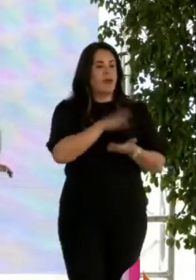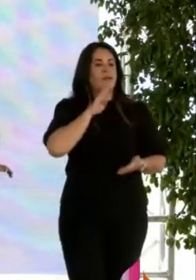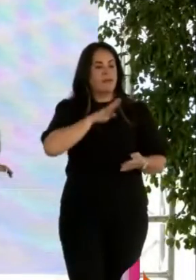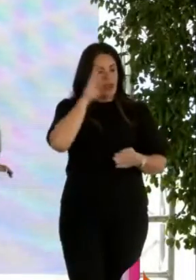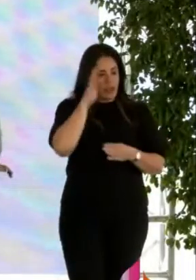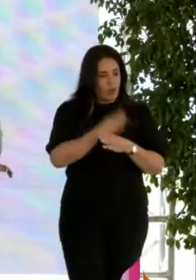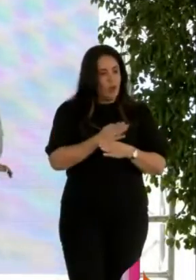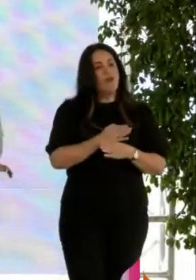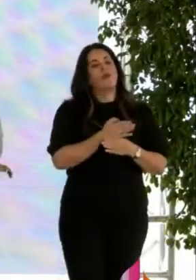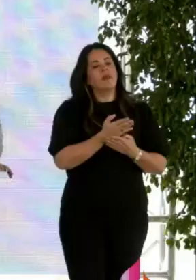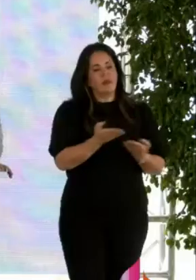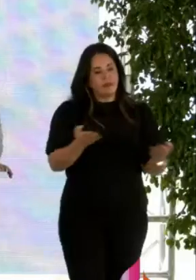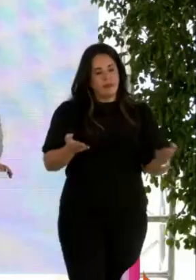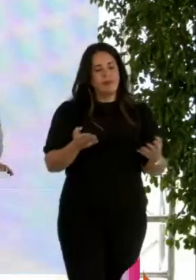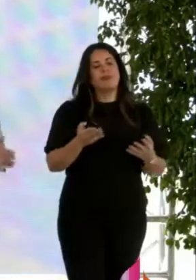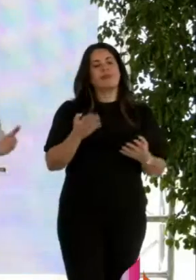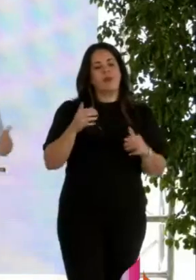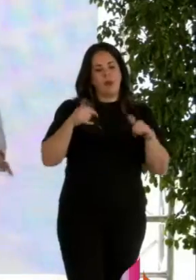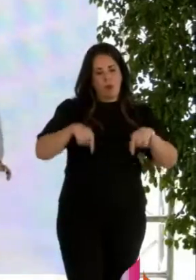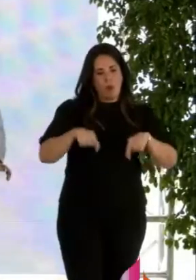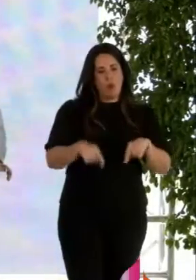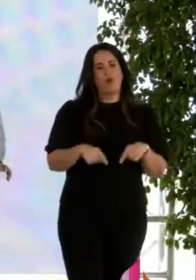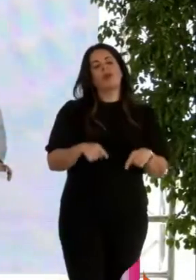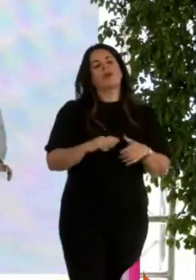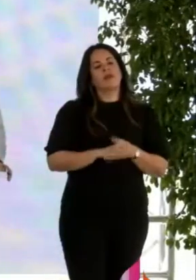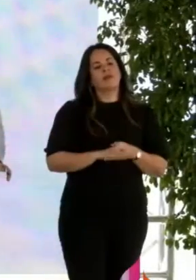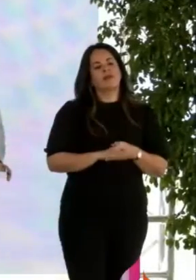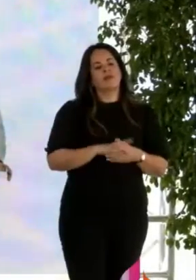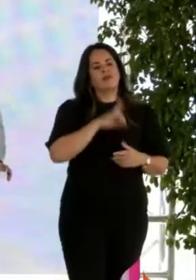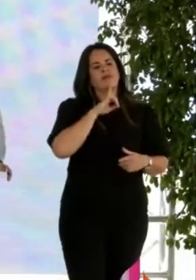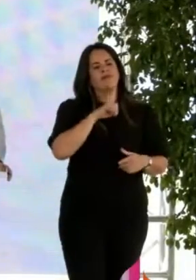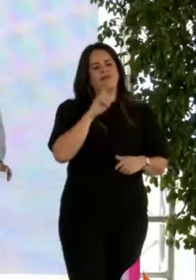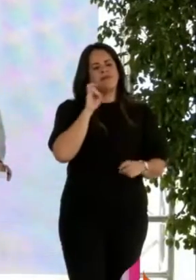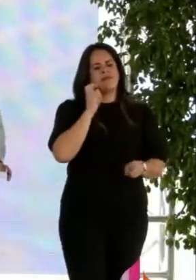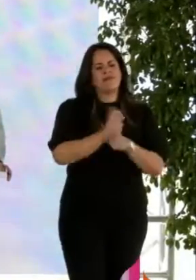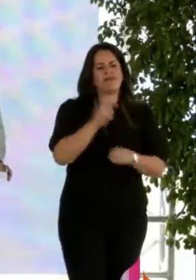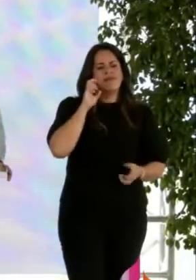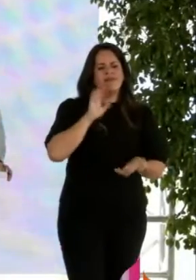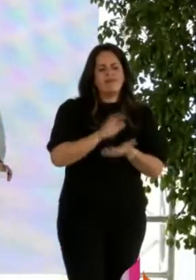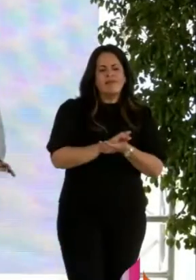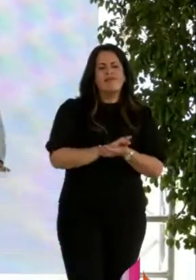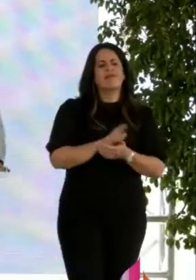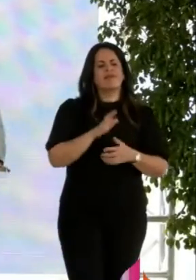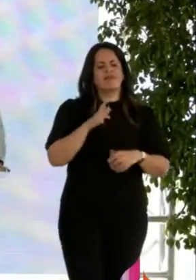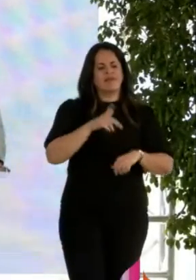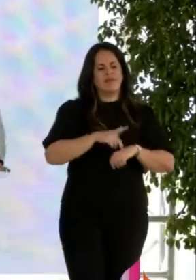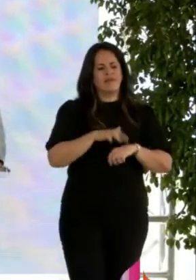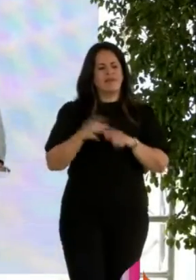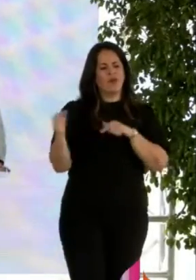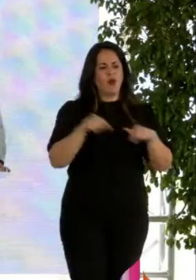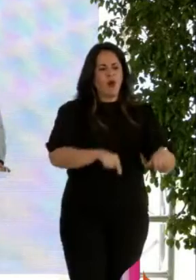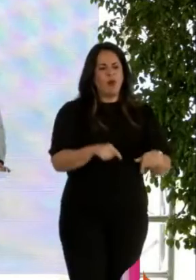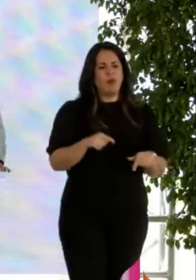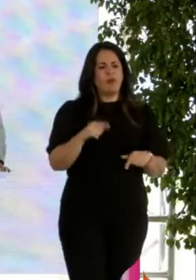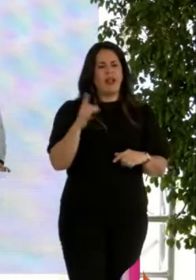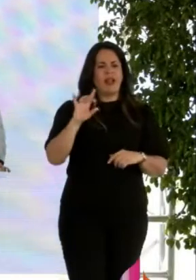who's with us here today. And it's hard to believe we moved to Puerto Rico almost 8 years